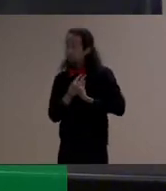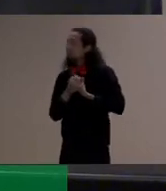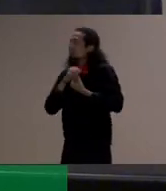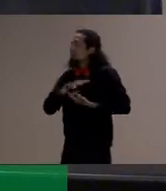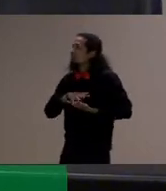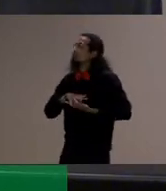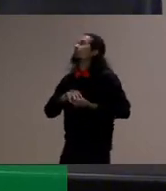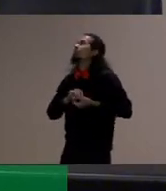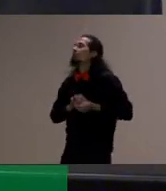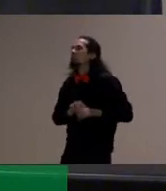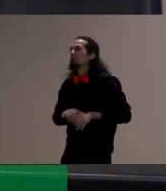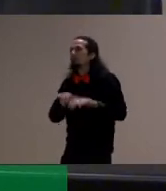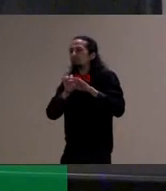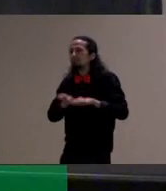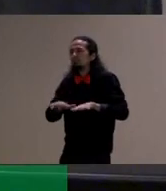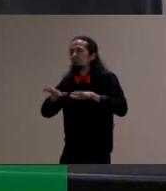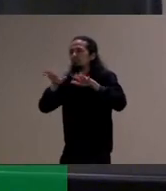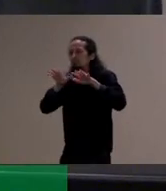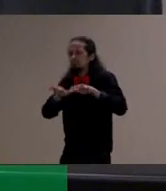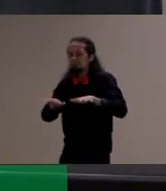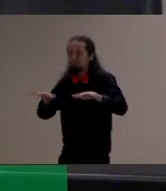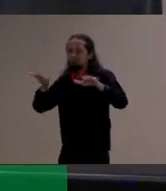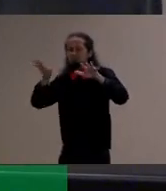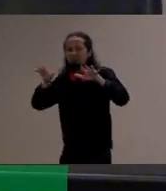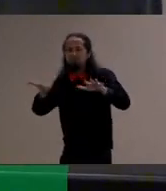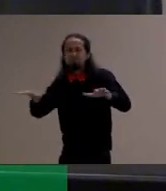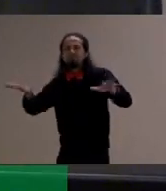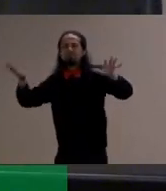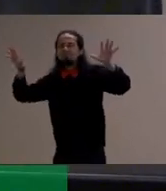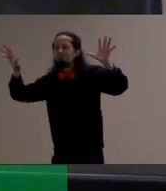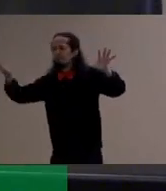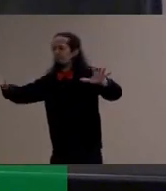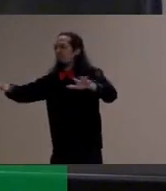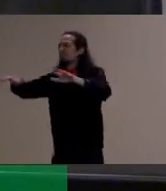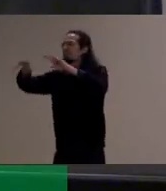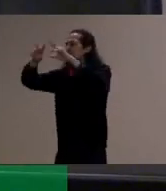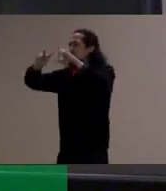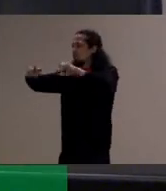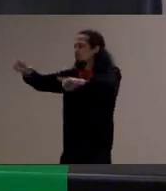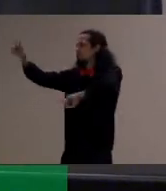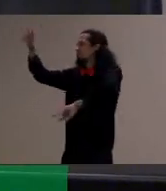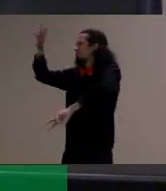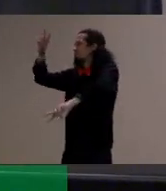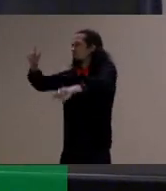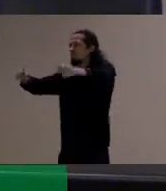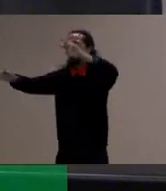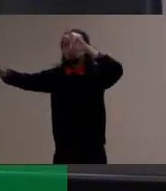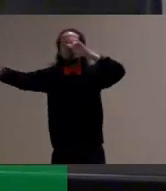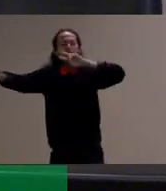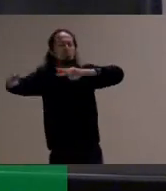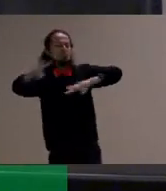ventania só para cantar para cantar